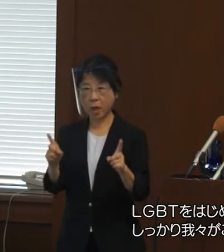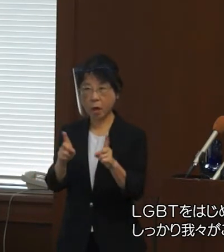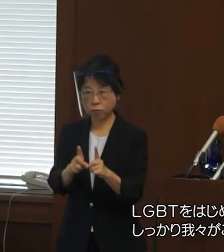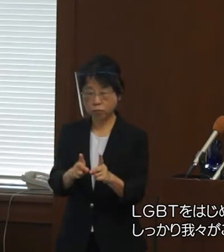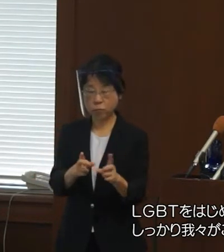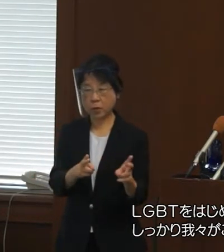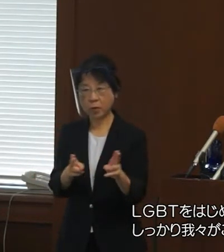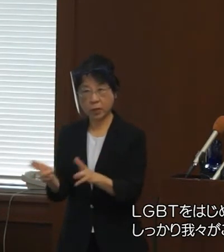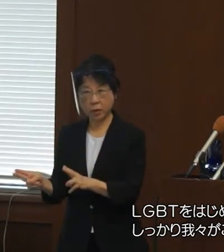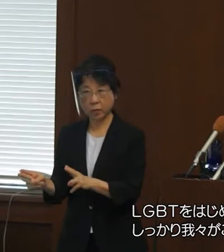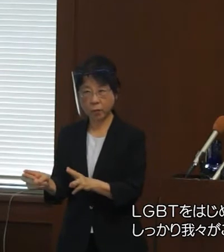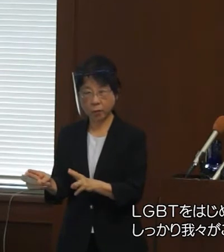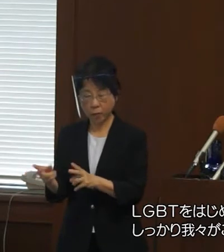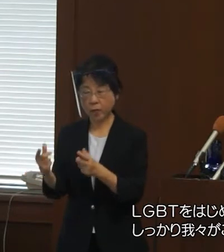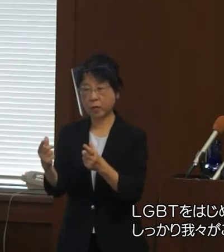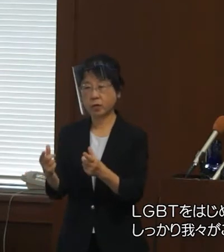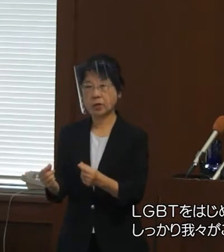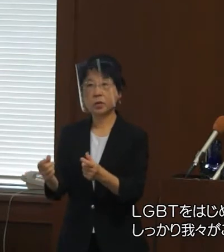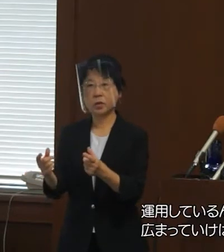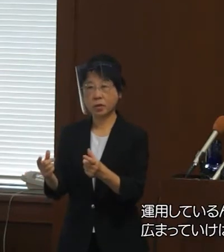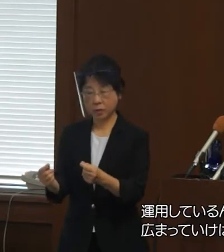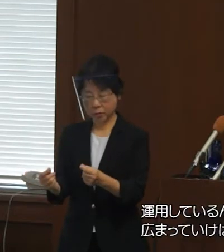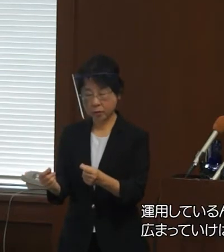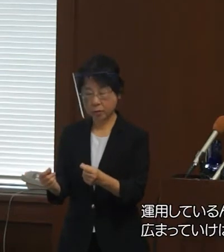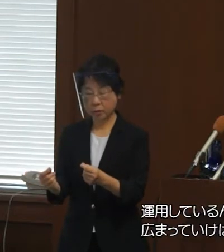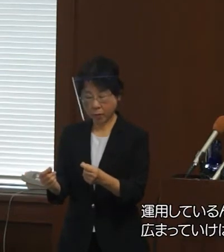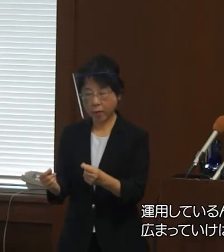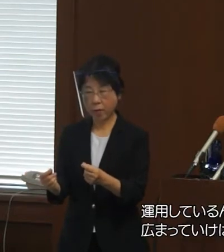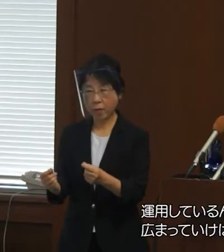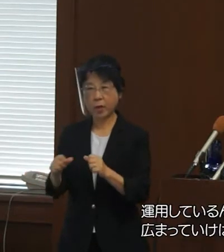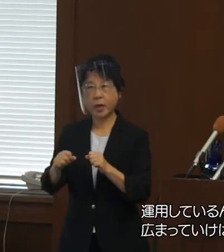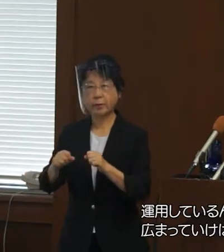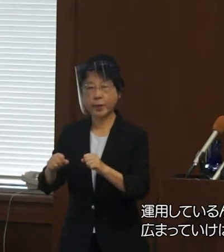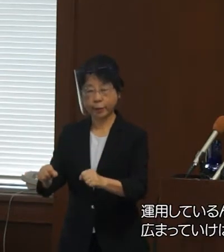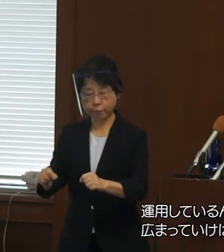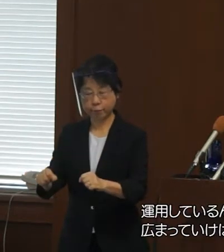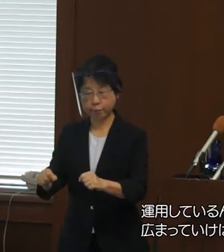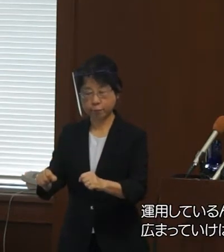LGBT はじめ皆さん方のためにしっかり運用してるんだっていう